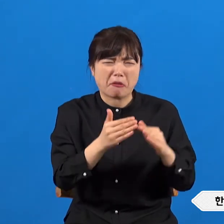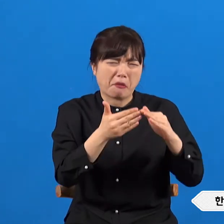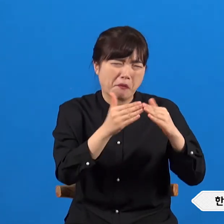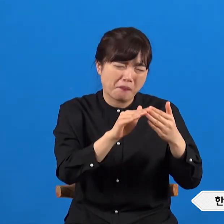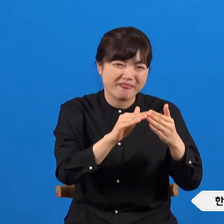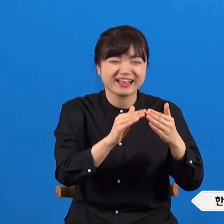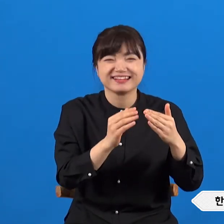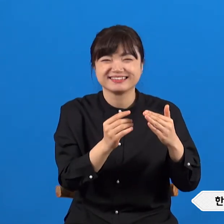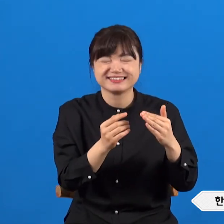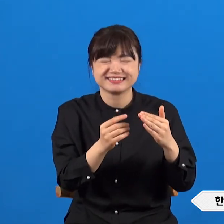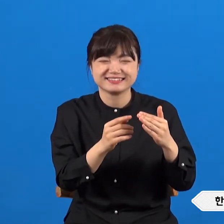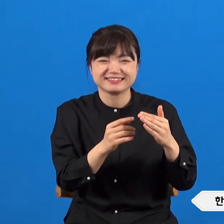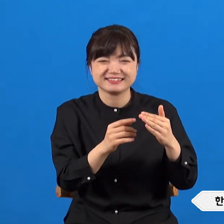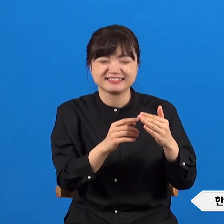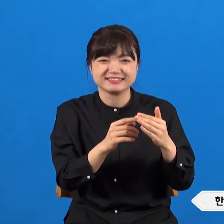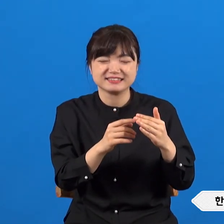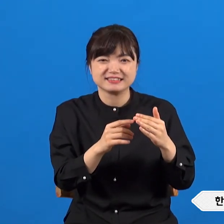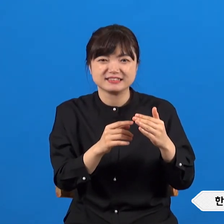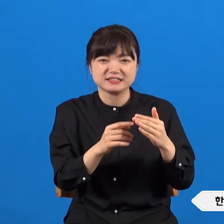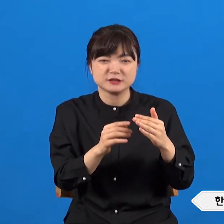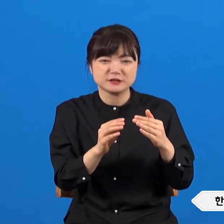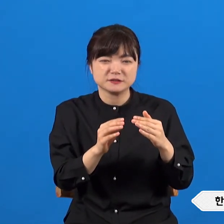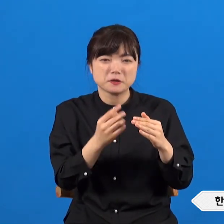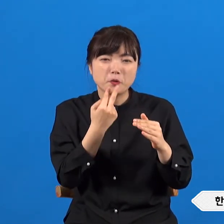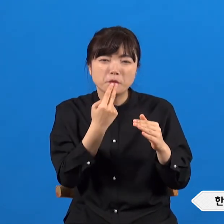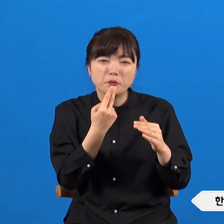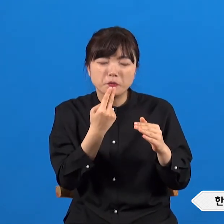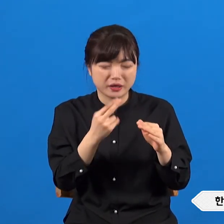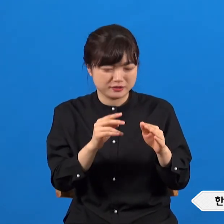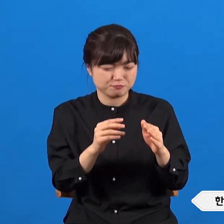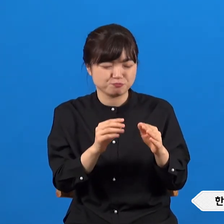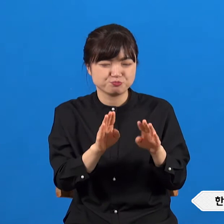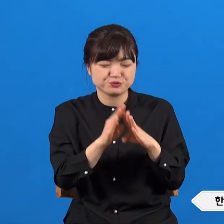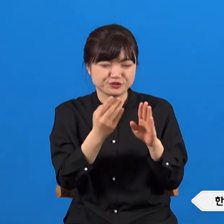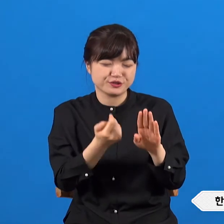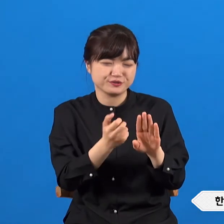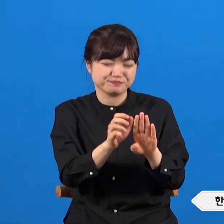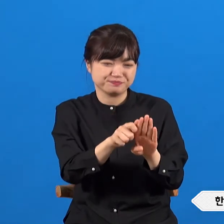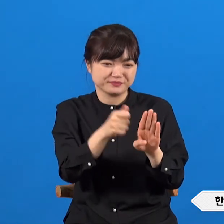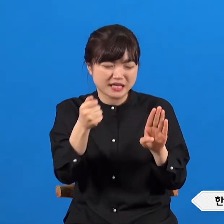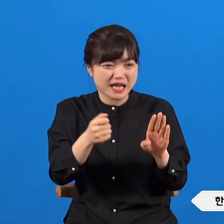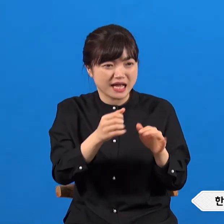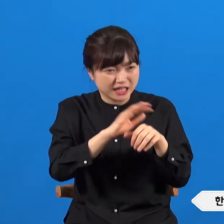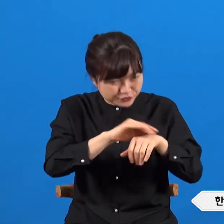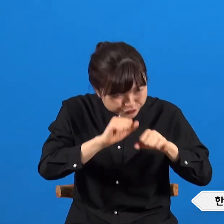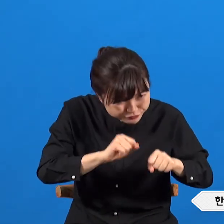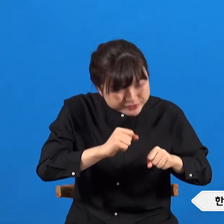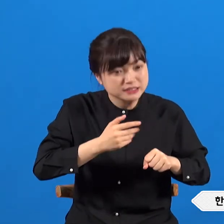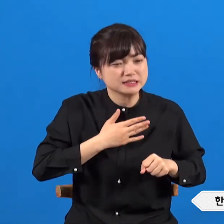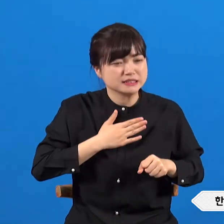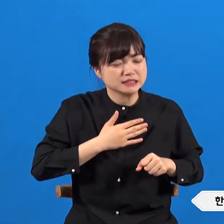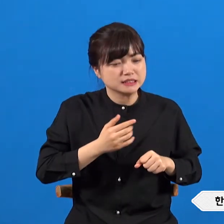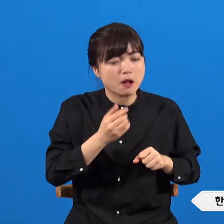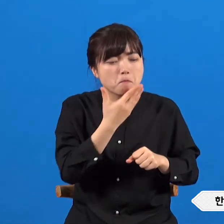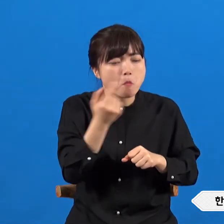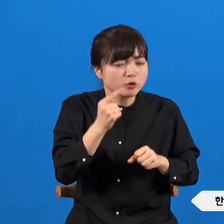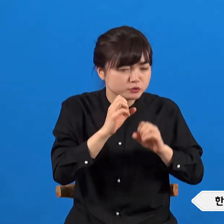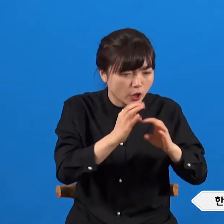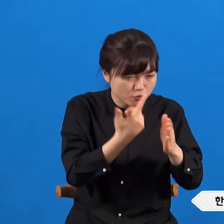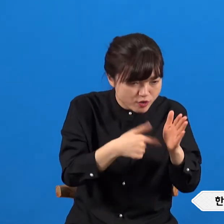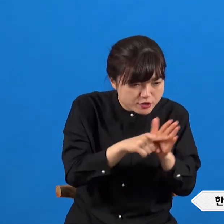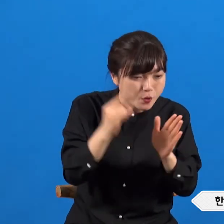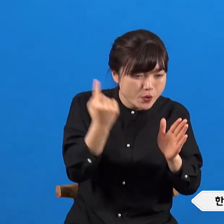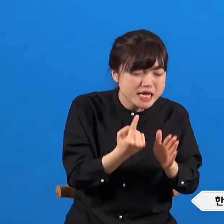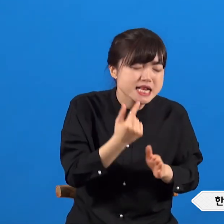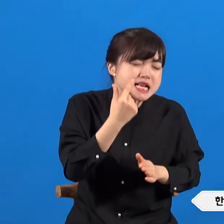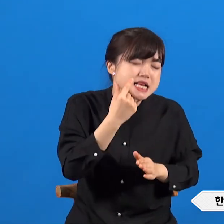움막을 찾아서 그 비닐 문짝을 열고는 복음을 전하러 온 일본 목사입니다 하고 인사를